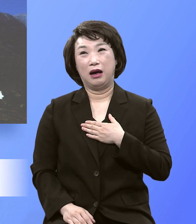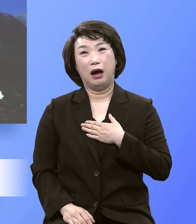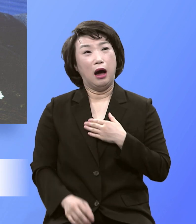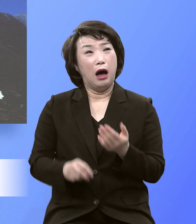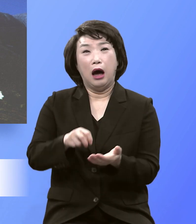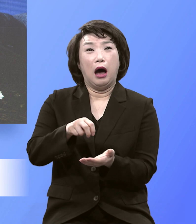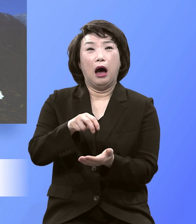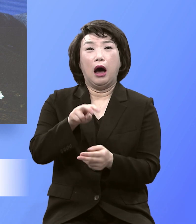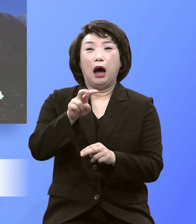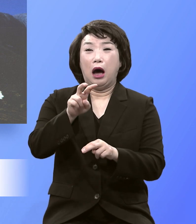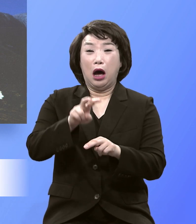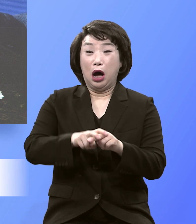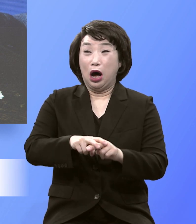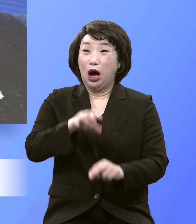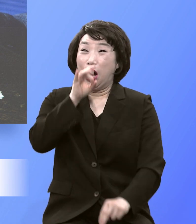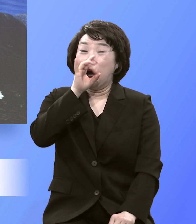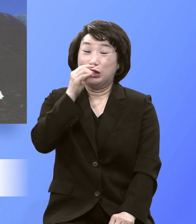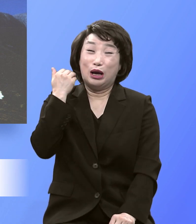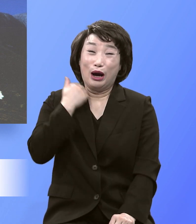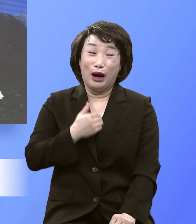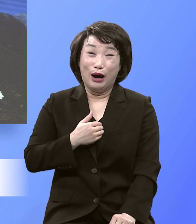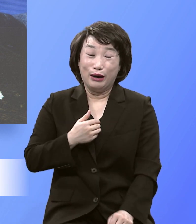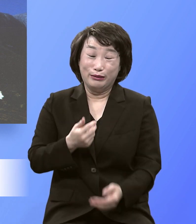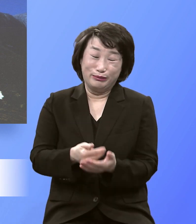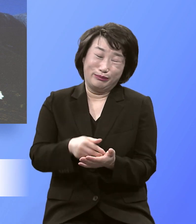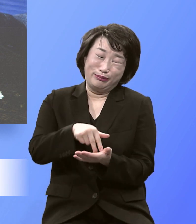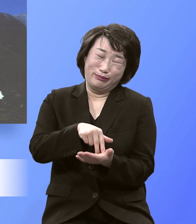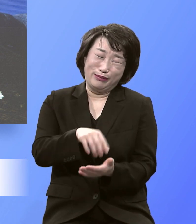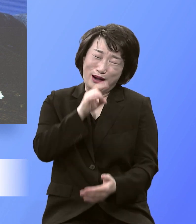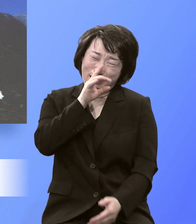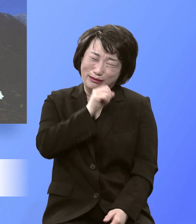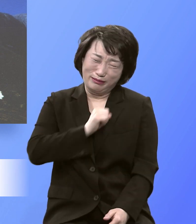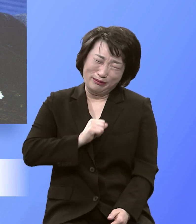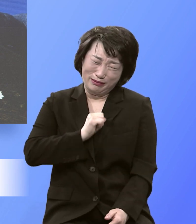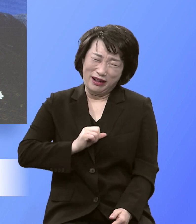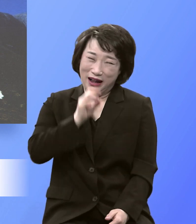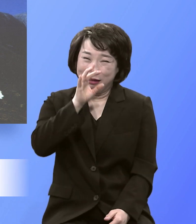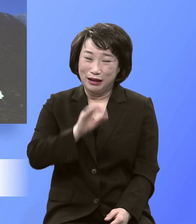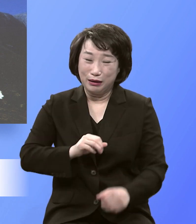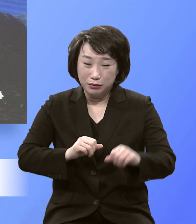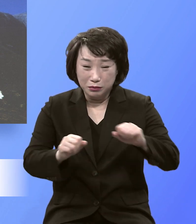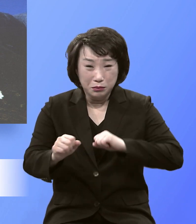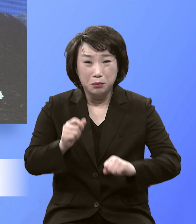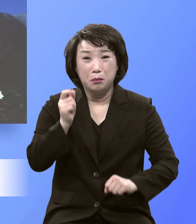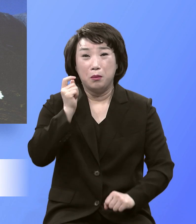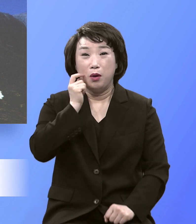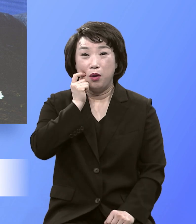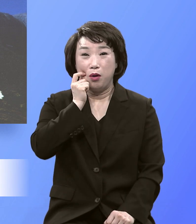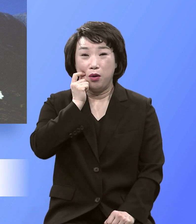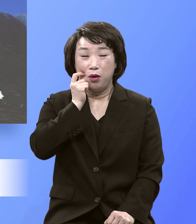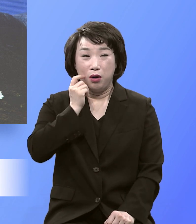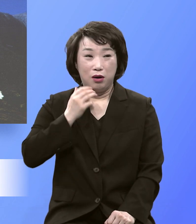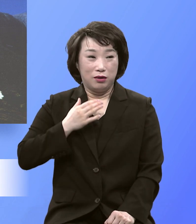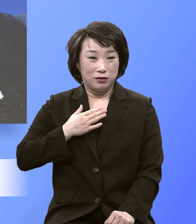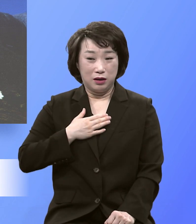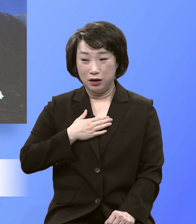앉지도 못하고 서지도 못하고 움직일 수도 없고